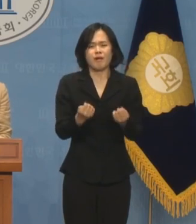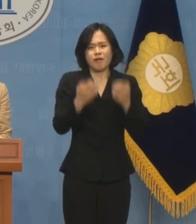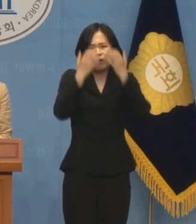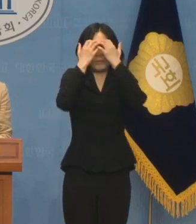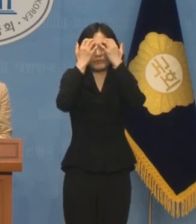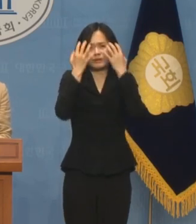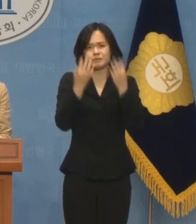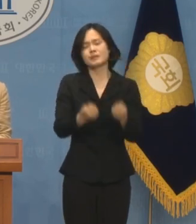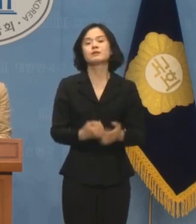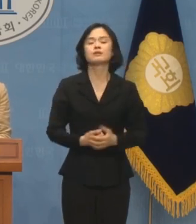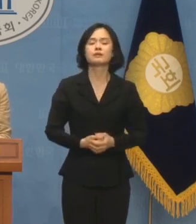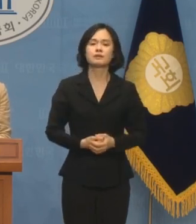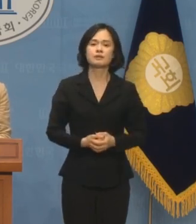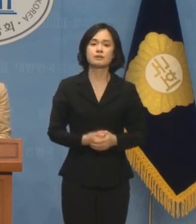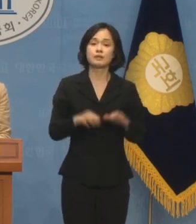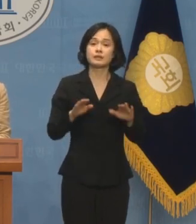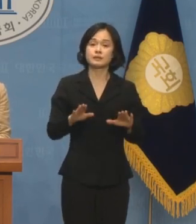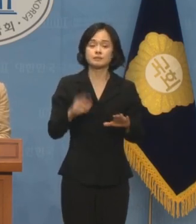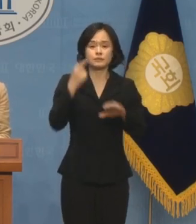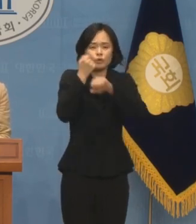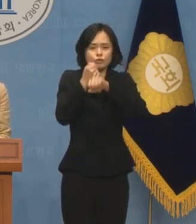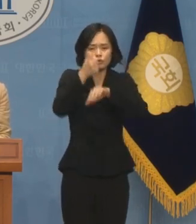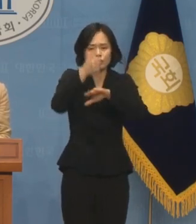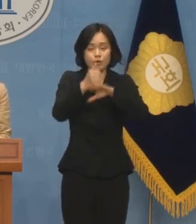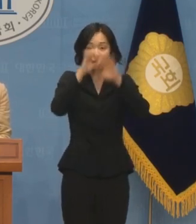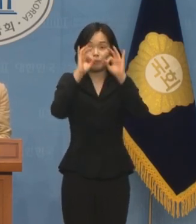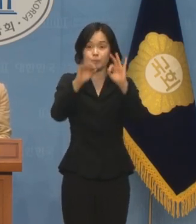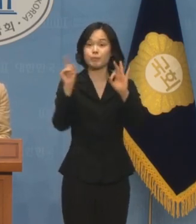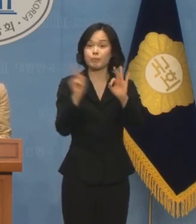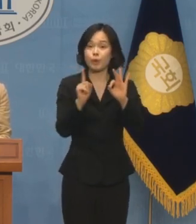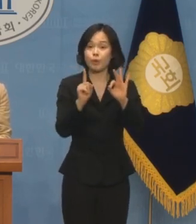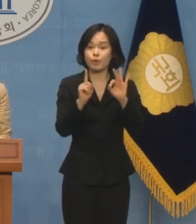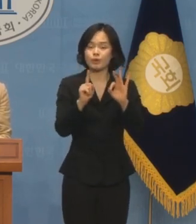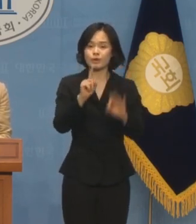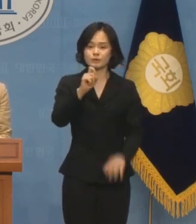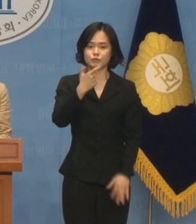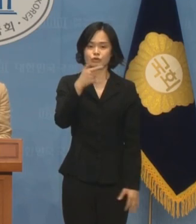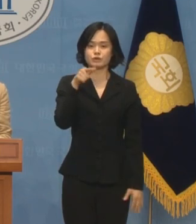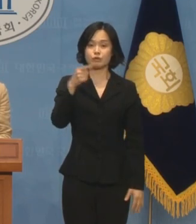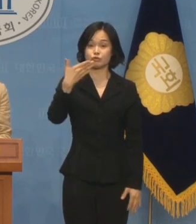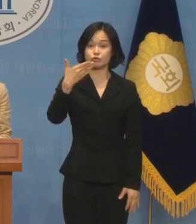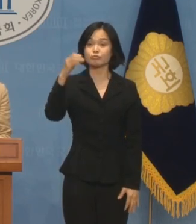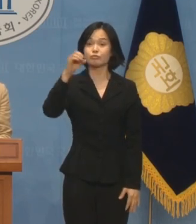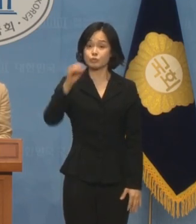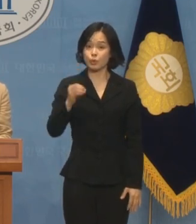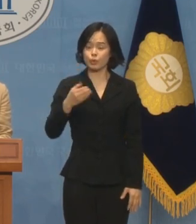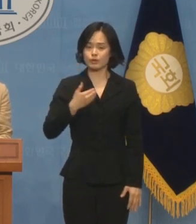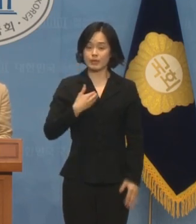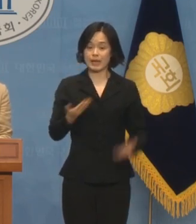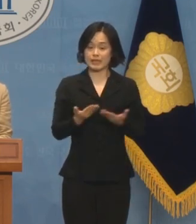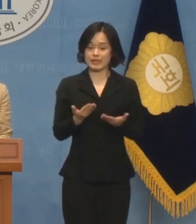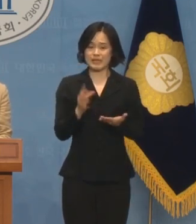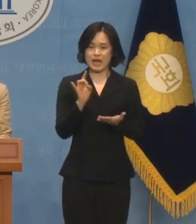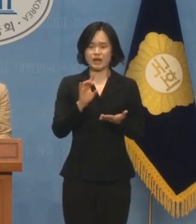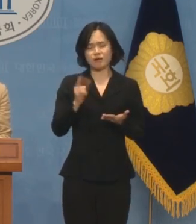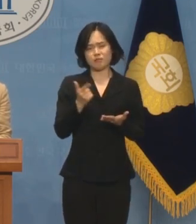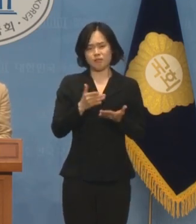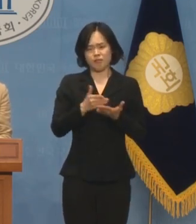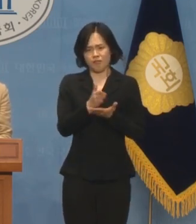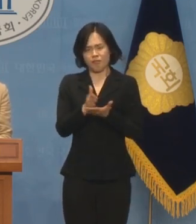따르면 경제 활동자 중 16.9% 본업 외 부업을 병행하는